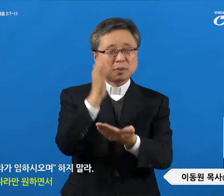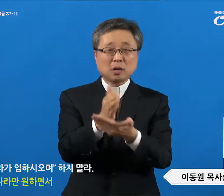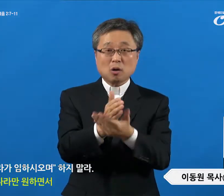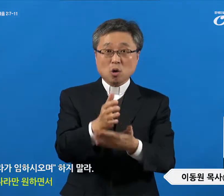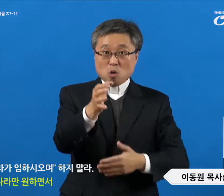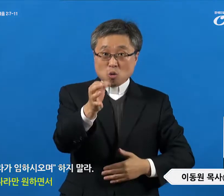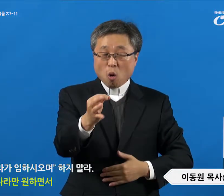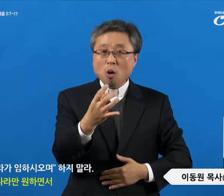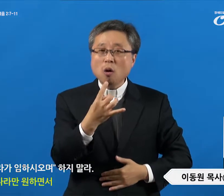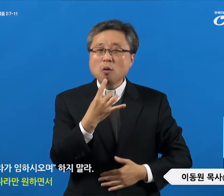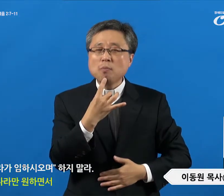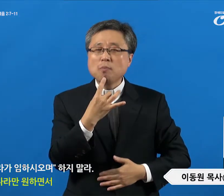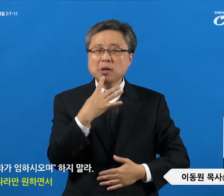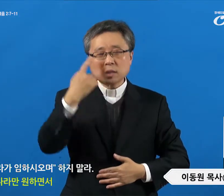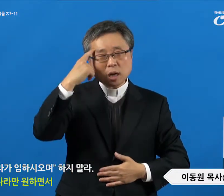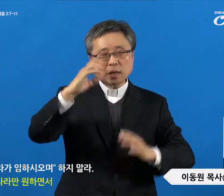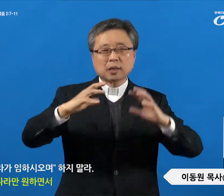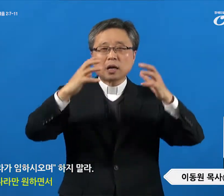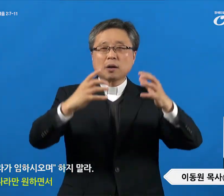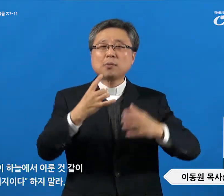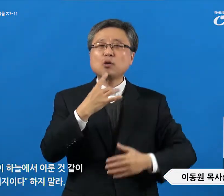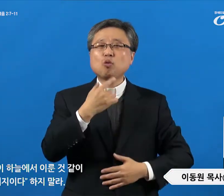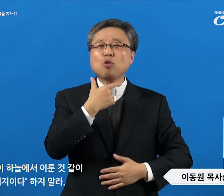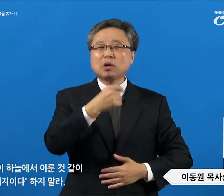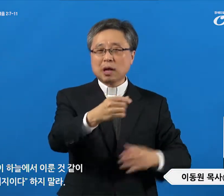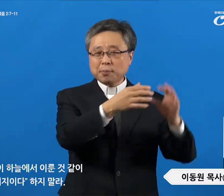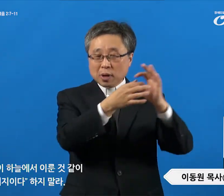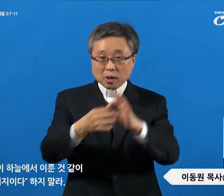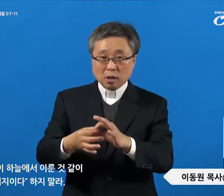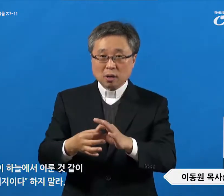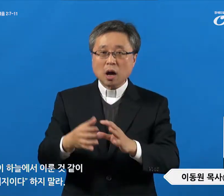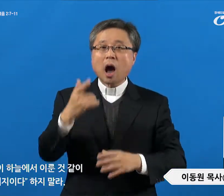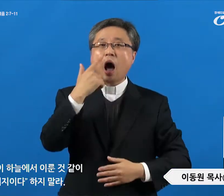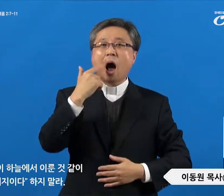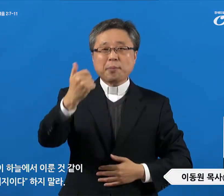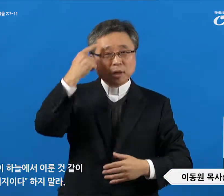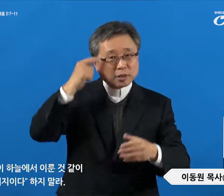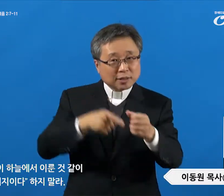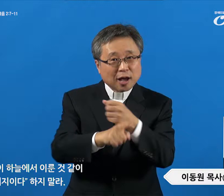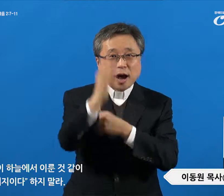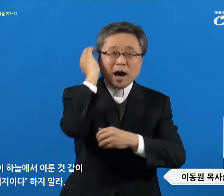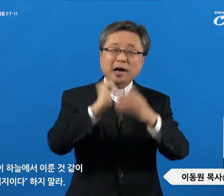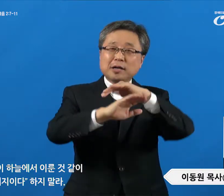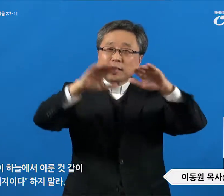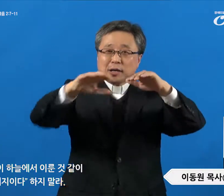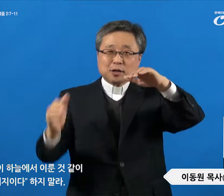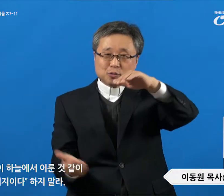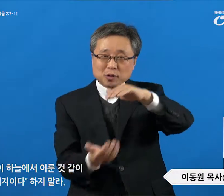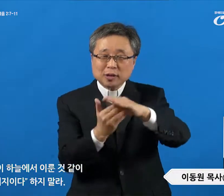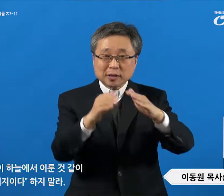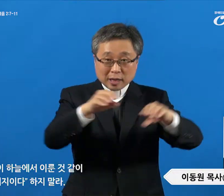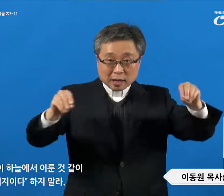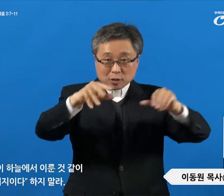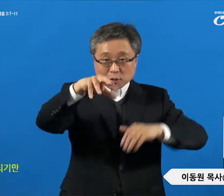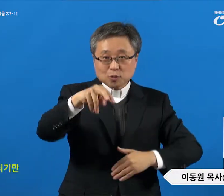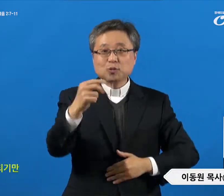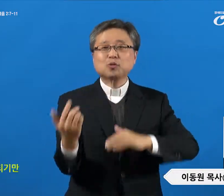만능의 나라만 원하면서 아버지의 뜻이 하늘에서 이룬 것 같이 땅에서도 이루어지이다 하지 말라. 자기